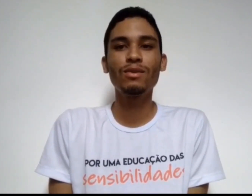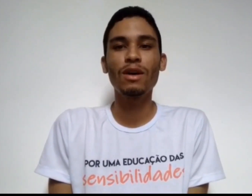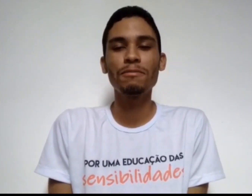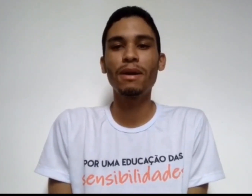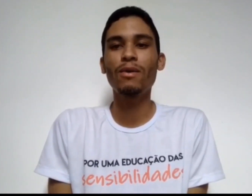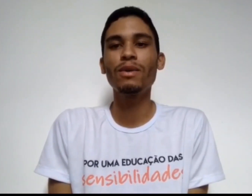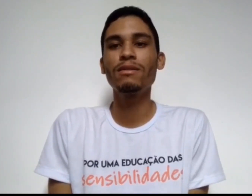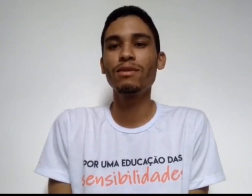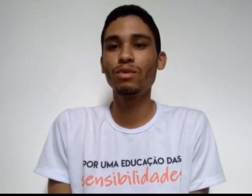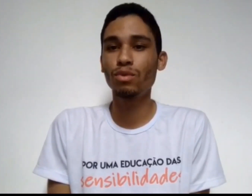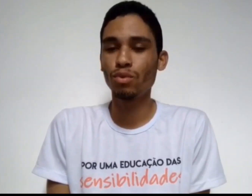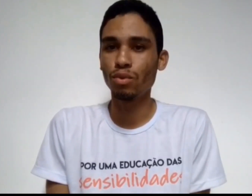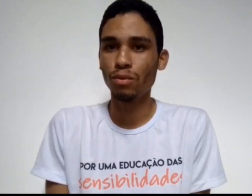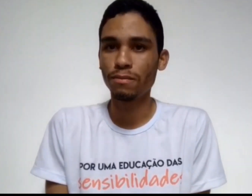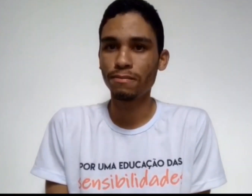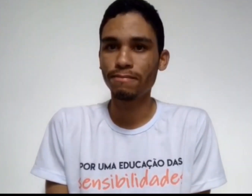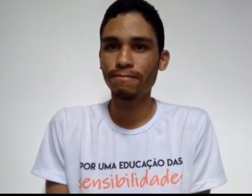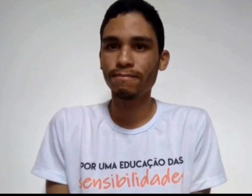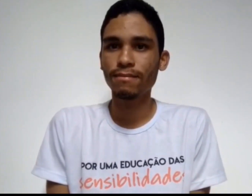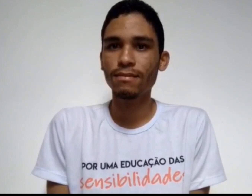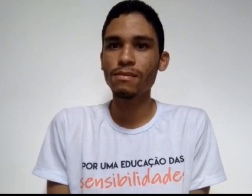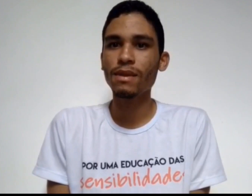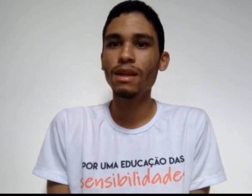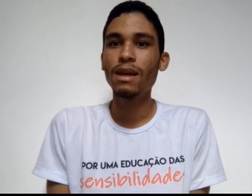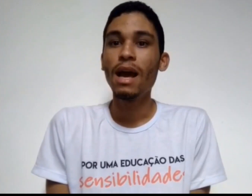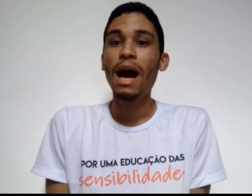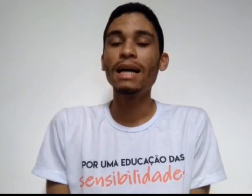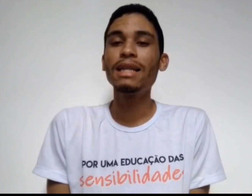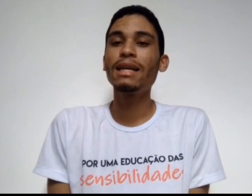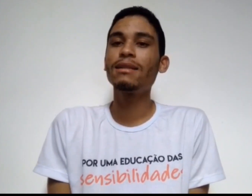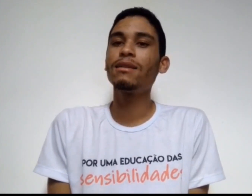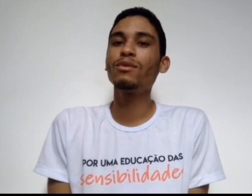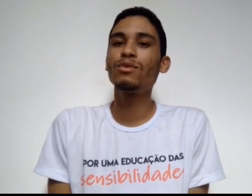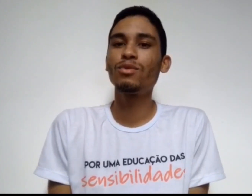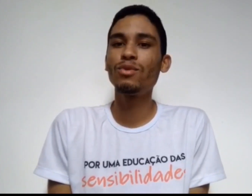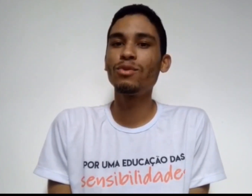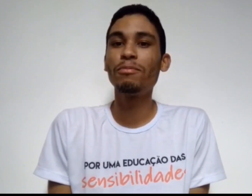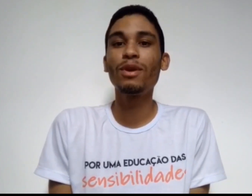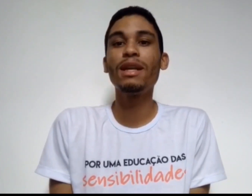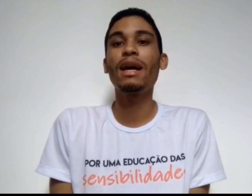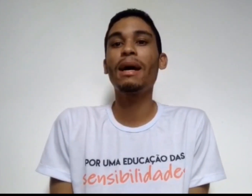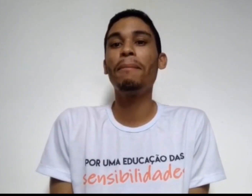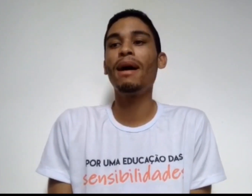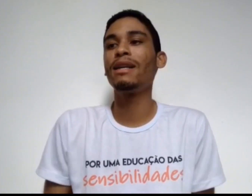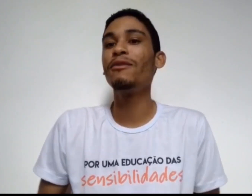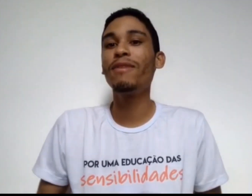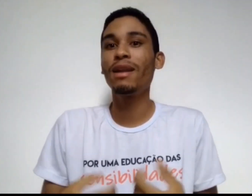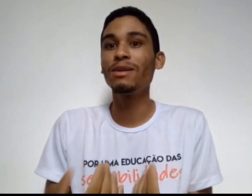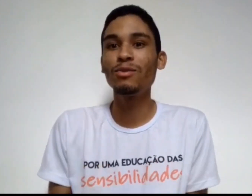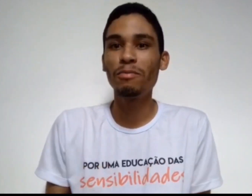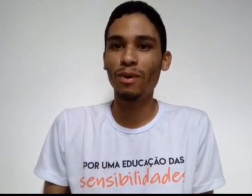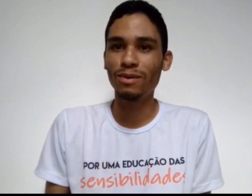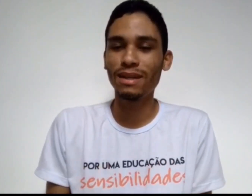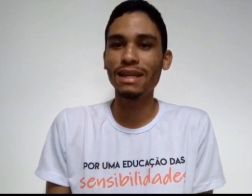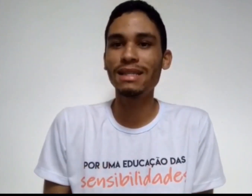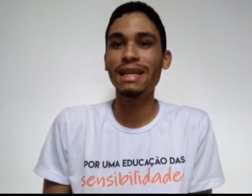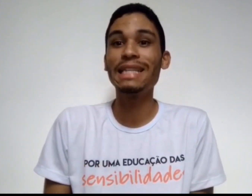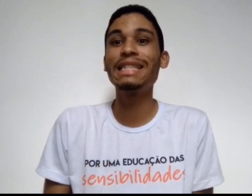atuais para com o indivíduo surdo. A ideia que se tem do surdo, por ele acabar não falando o português, é de que